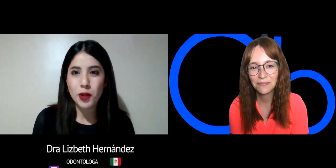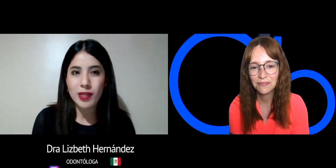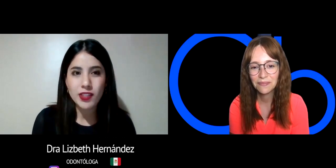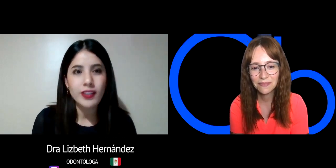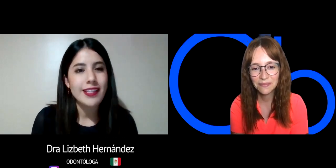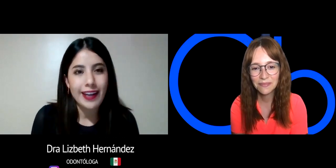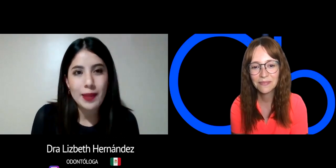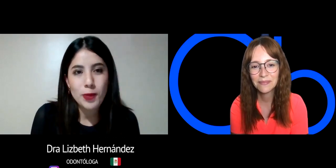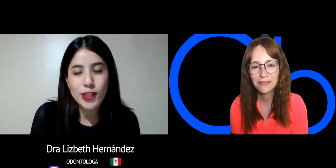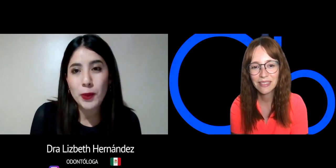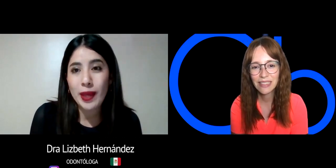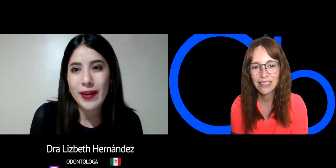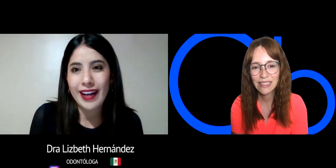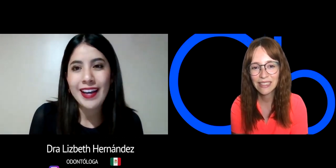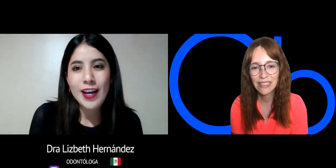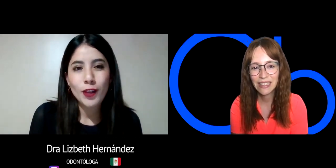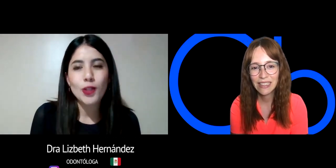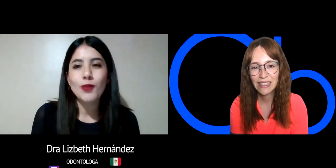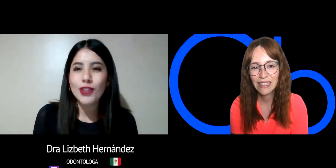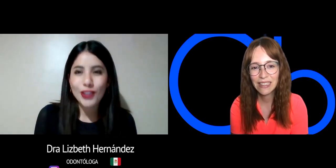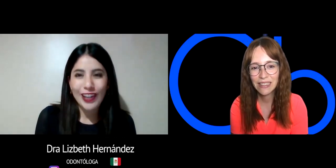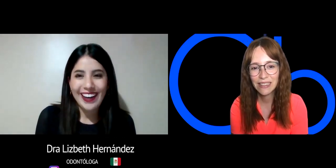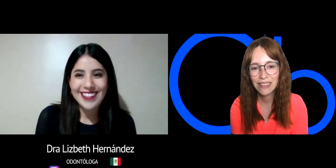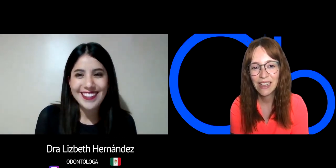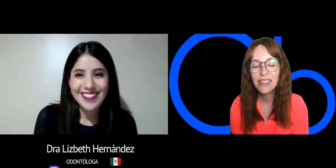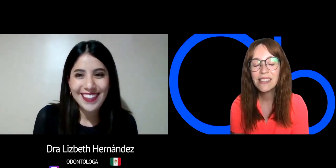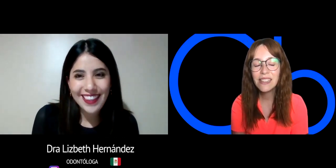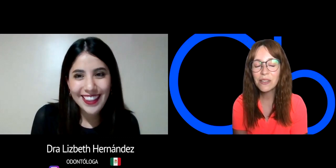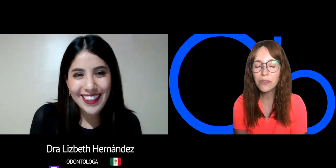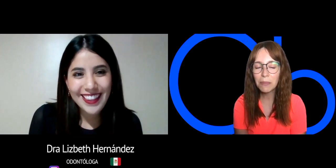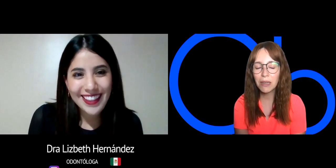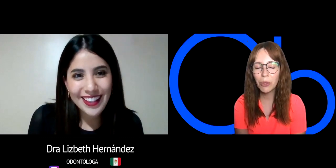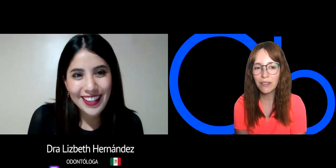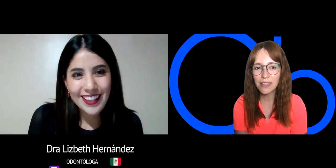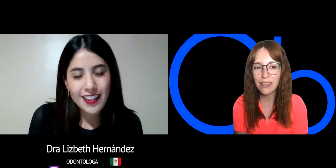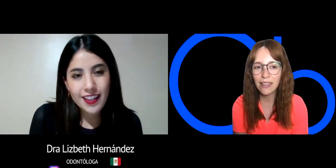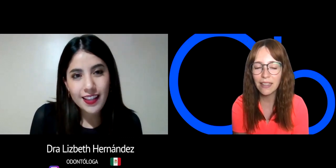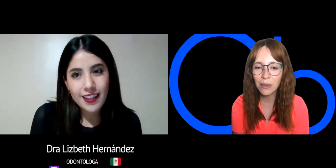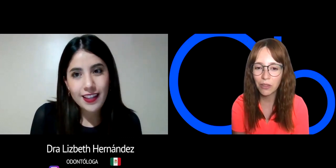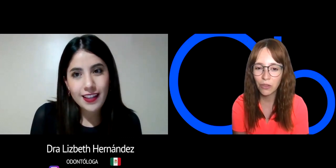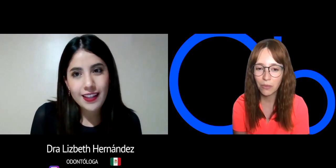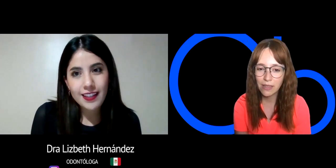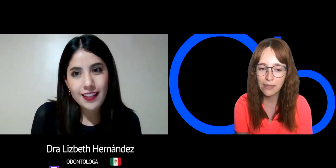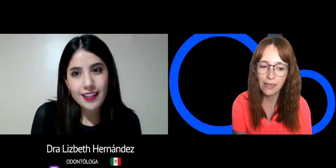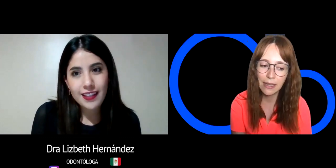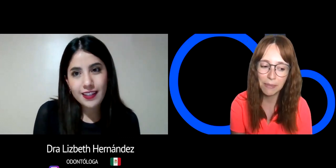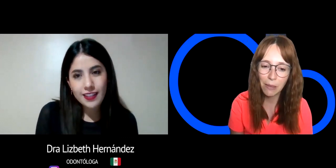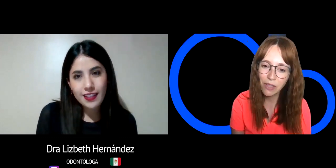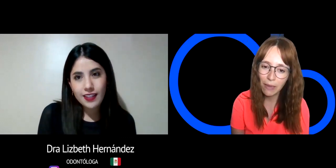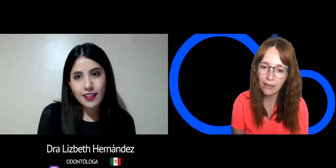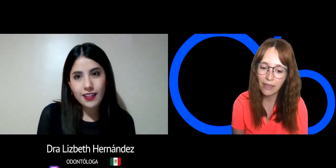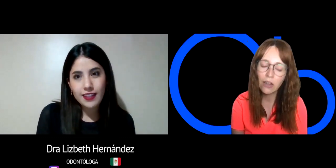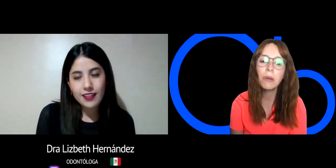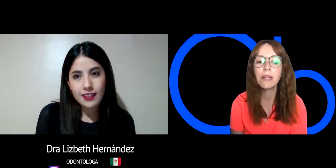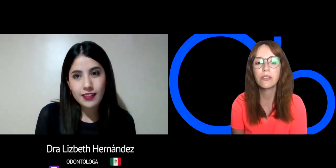esta información que será de mucha ayuda para todos nuestros colegas. Sí, es un tema muy interesante que cuando empezamos